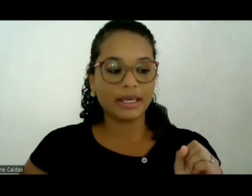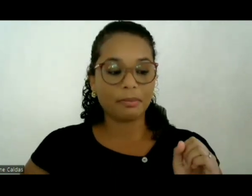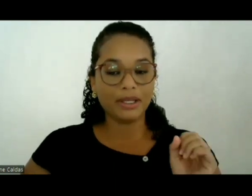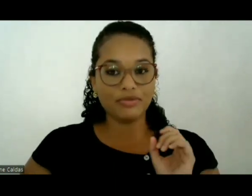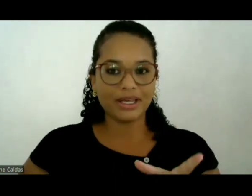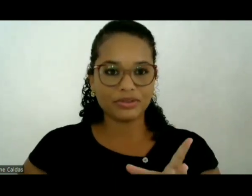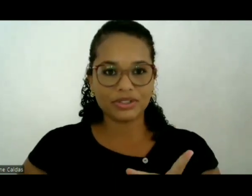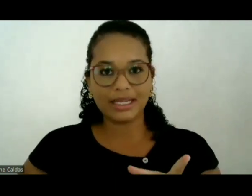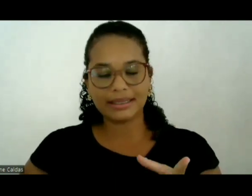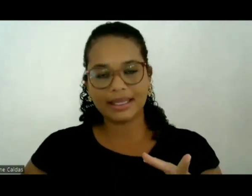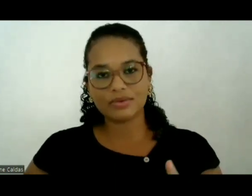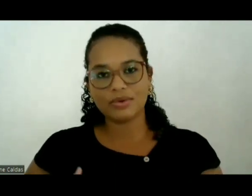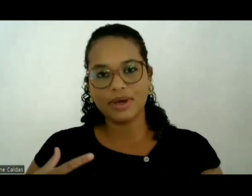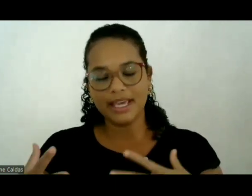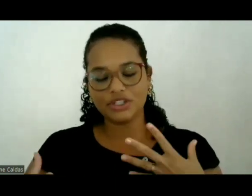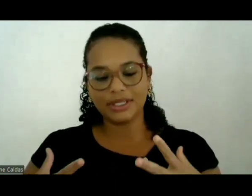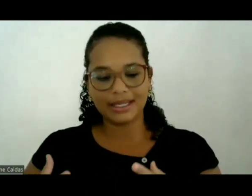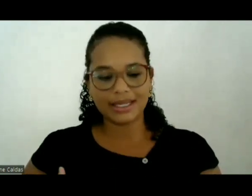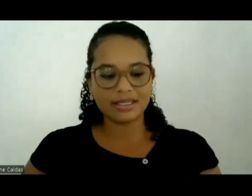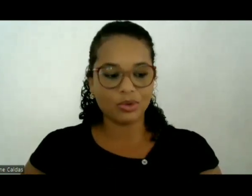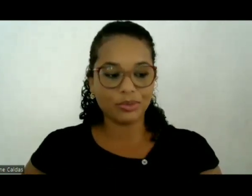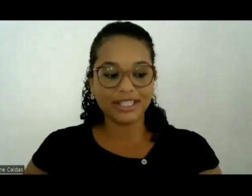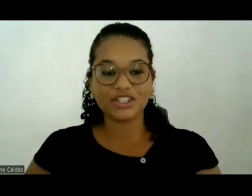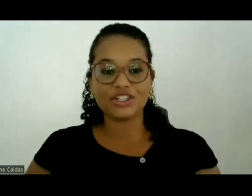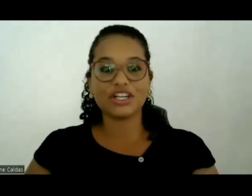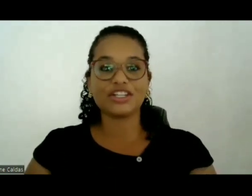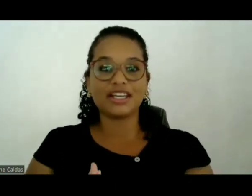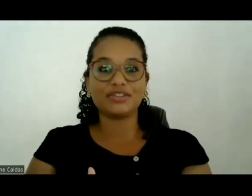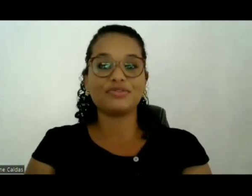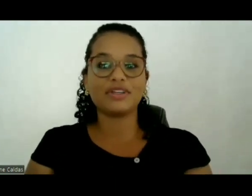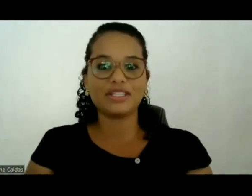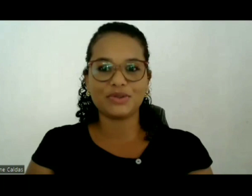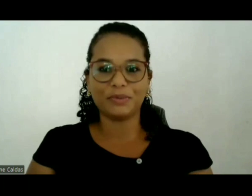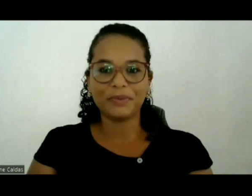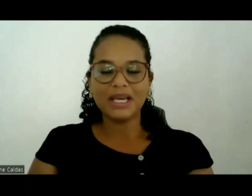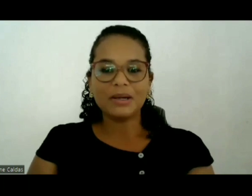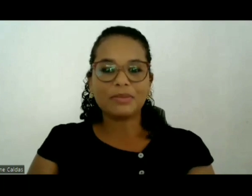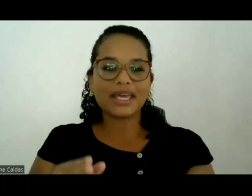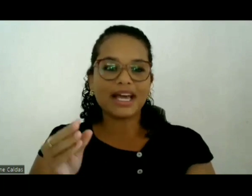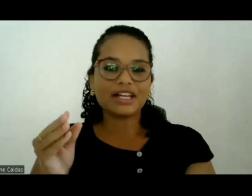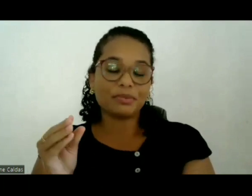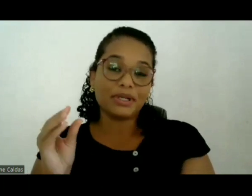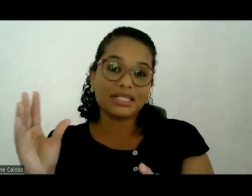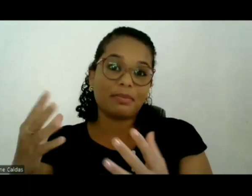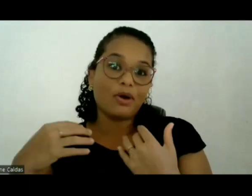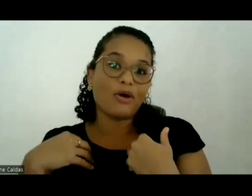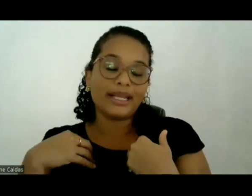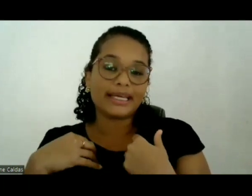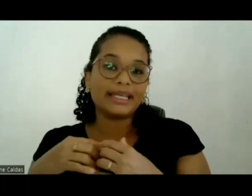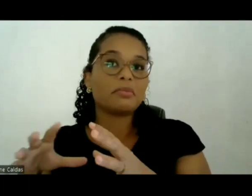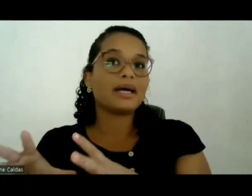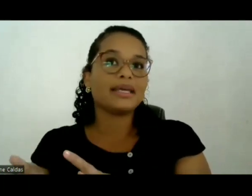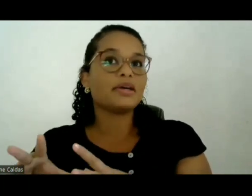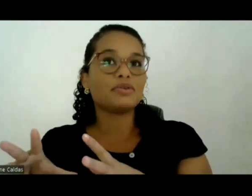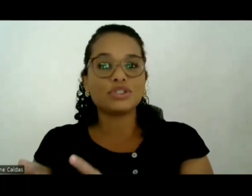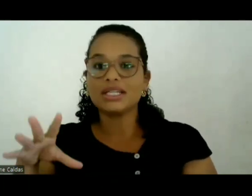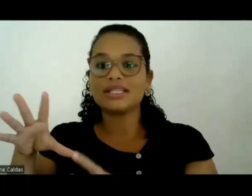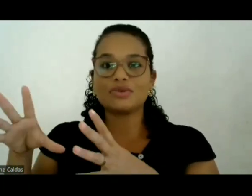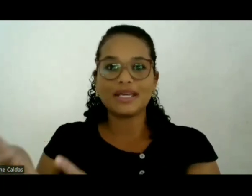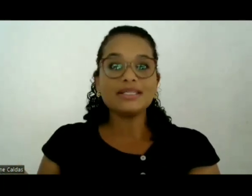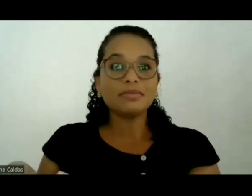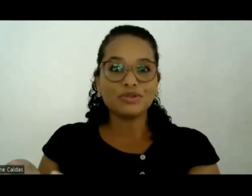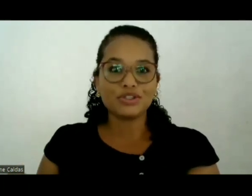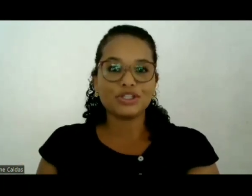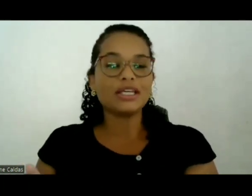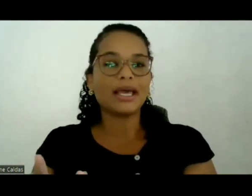interessante, pelo fato dela ter o regionalismo, muita gente acha que é difícil, porque acha, por exemplo, olha, aqui na Bahia eu